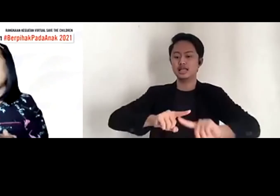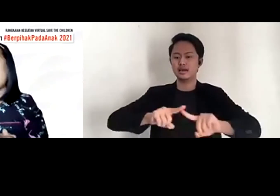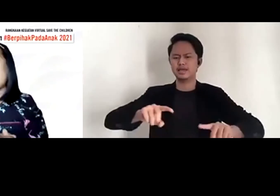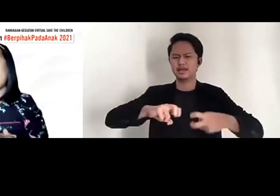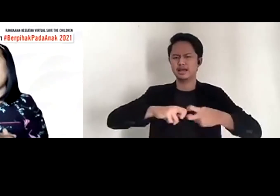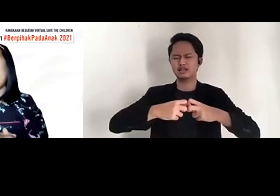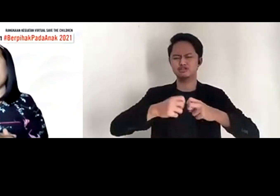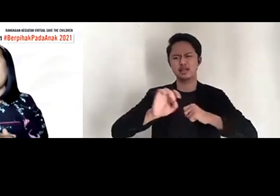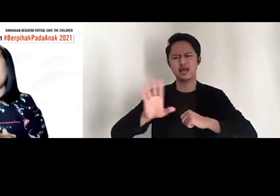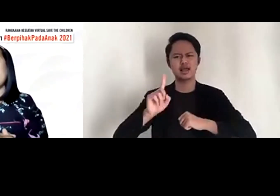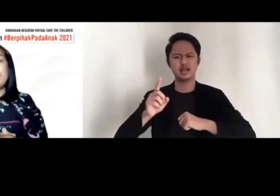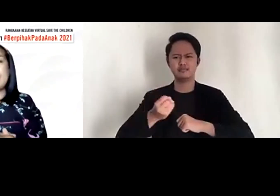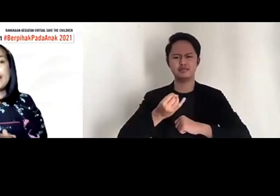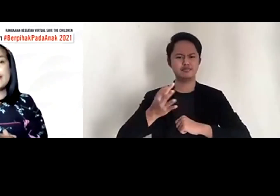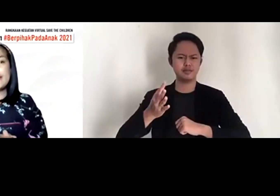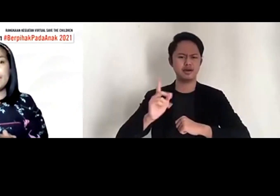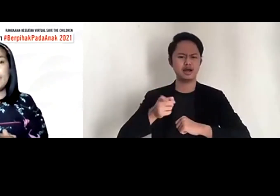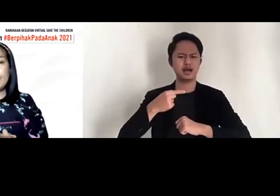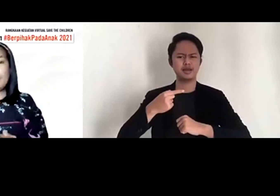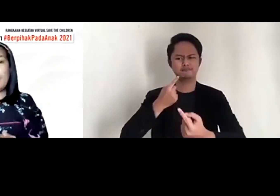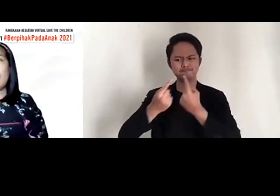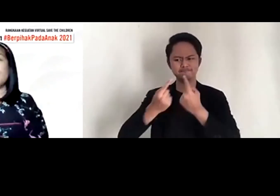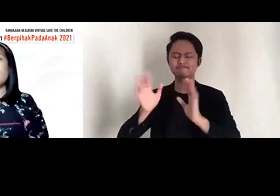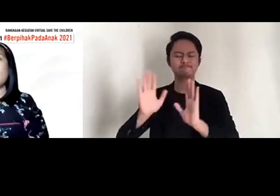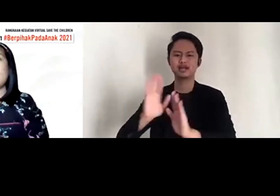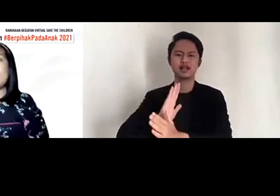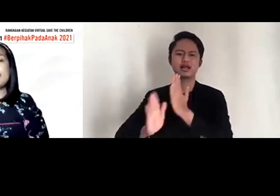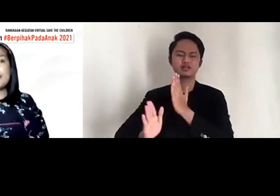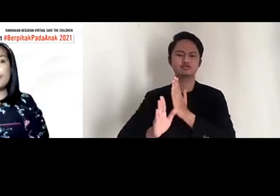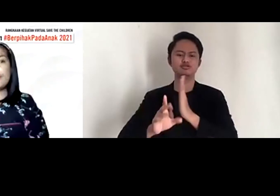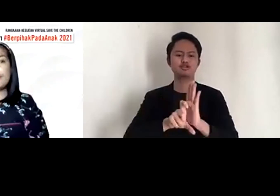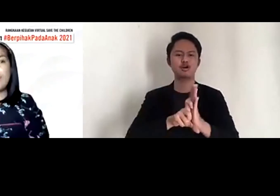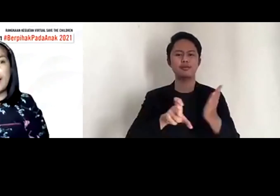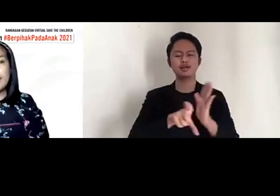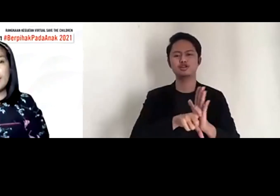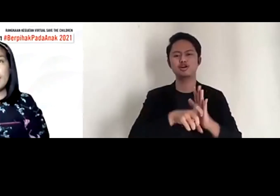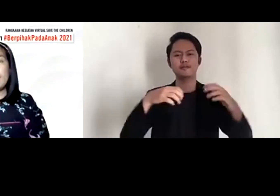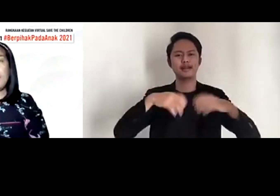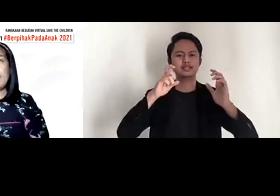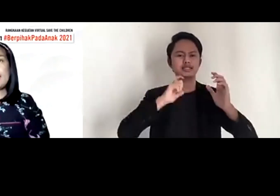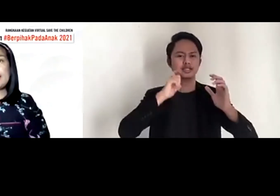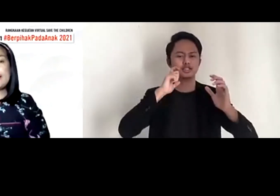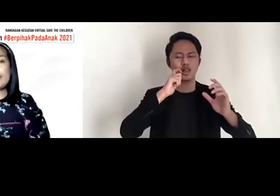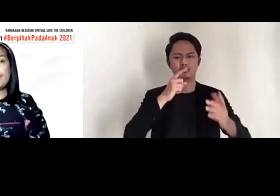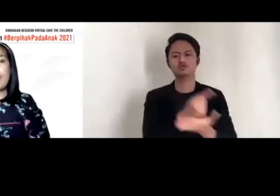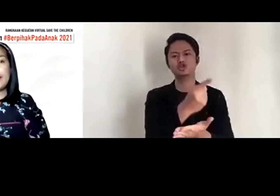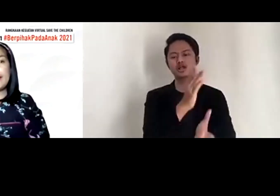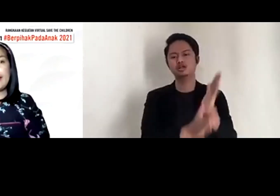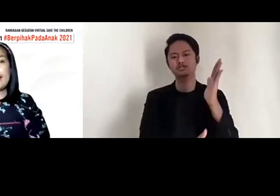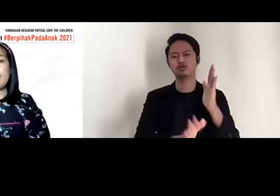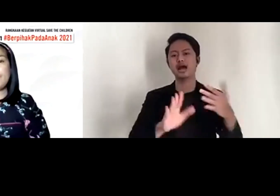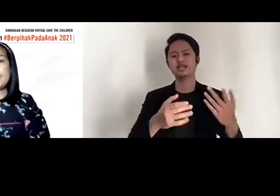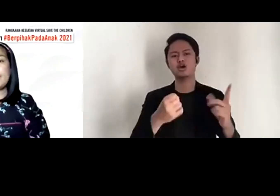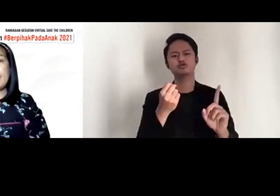kami tidak melakukan mediasi. Itu kalau kasus pelecehan seksual, kekerasan seksual